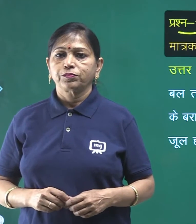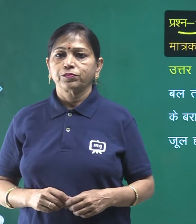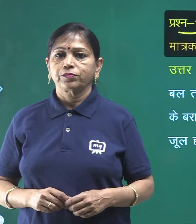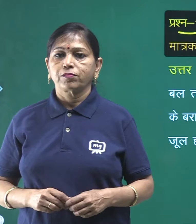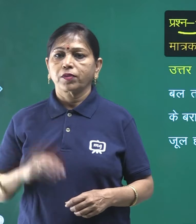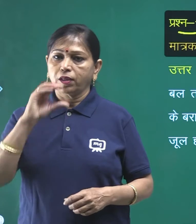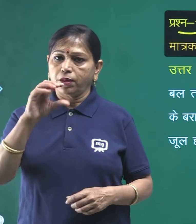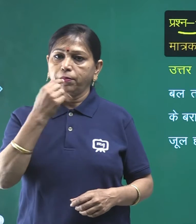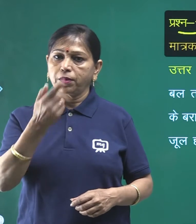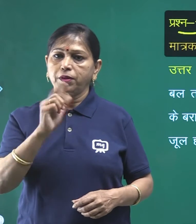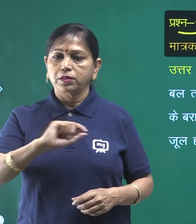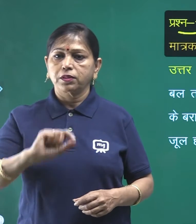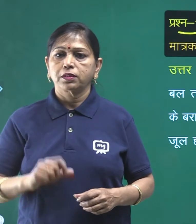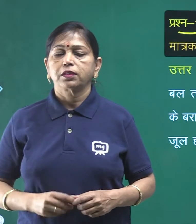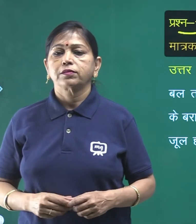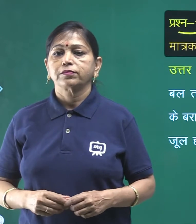परिभाषित कीजिए।